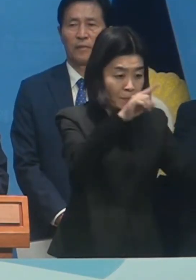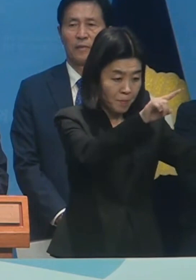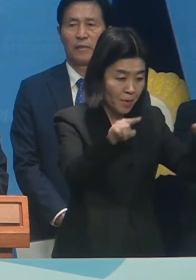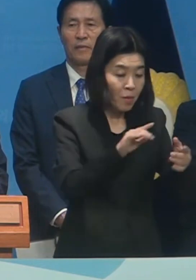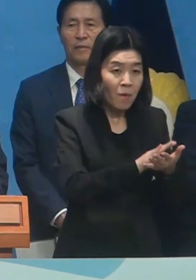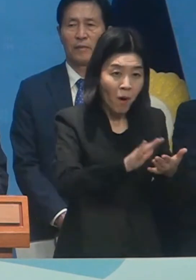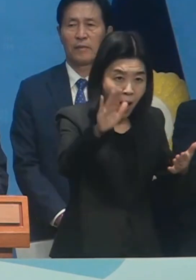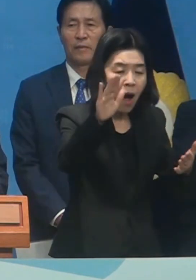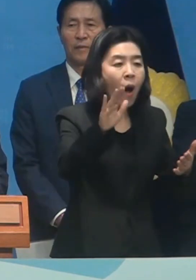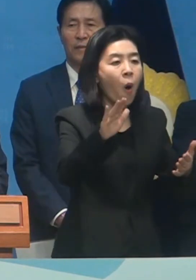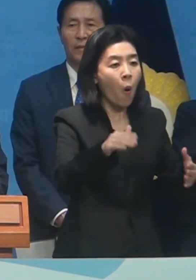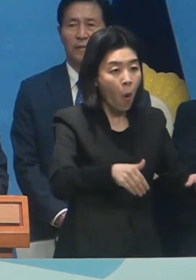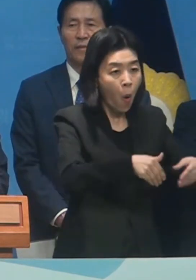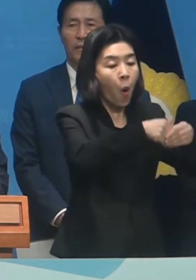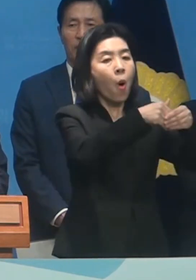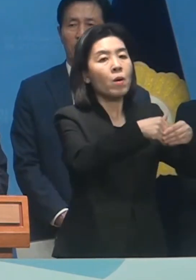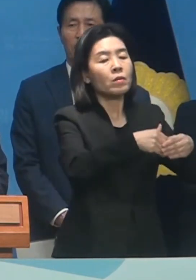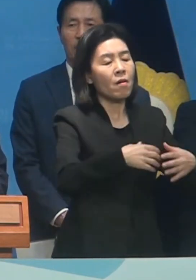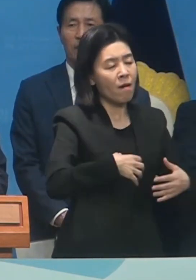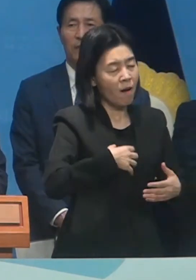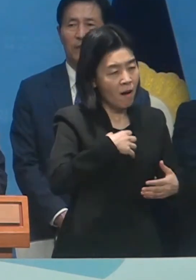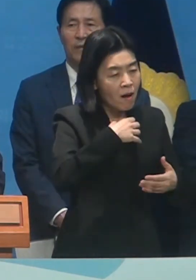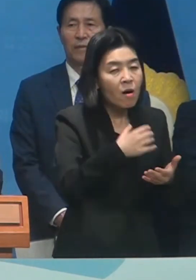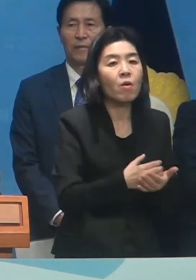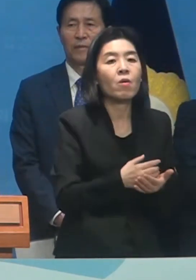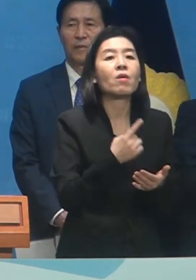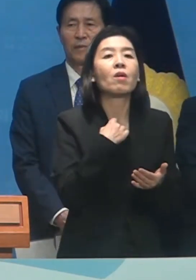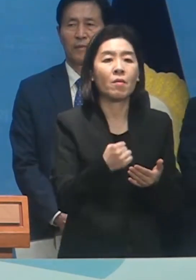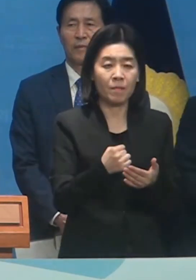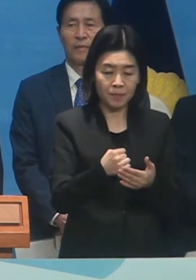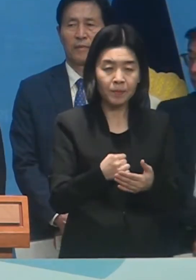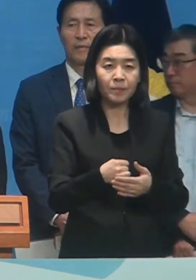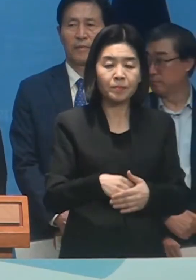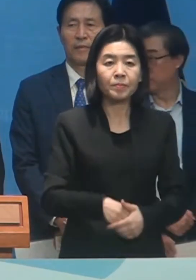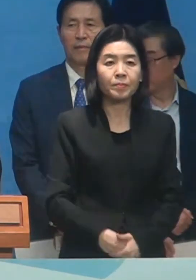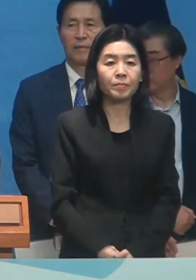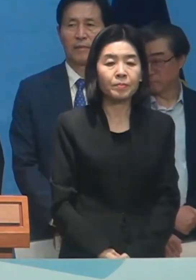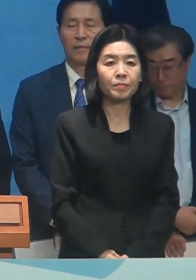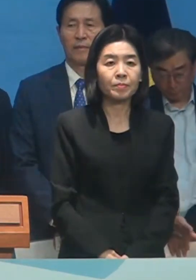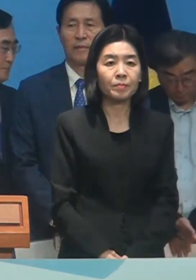때의 감동적인 변화도 직접 경험했다.